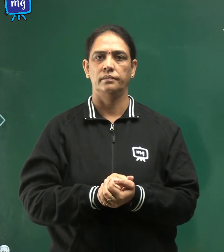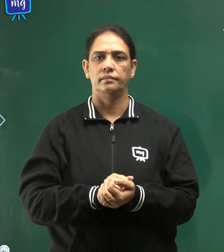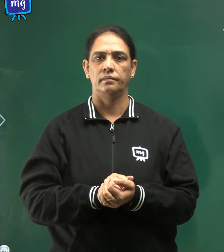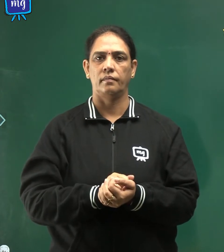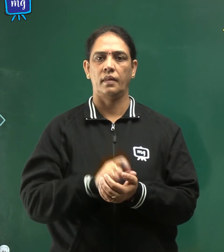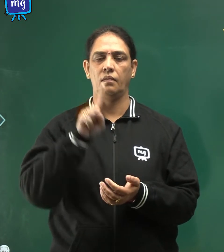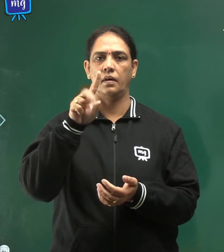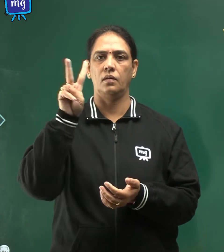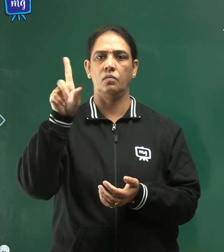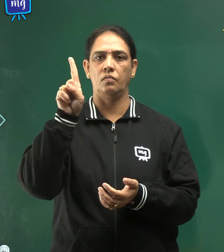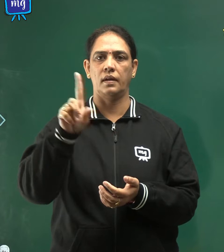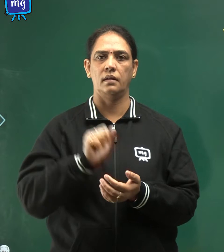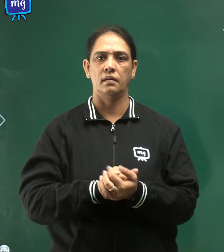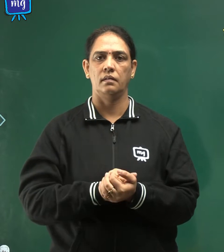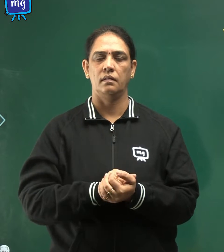121